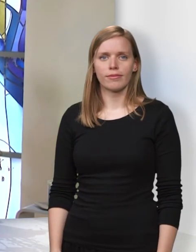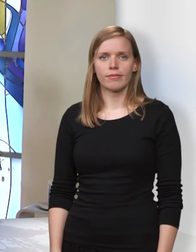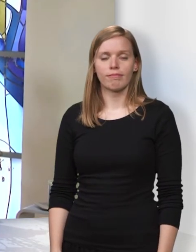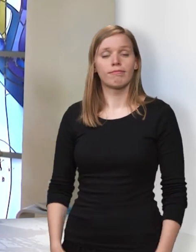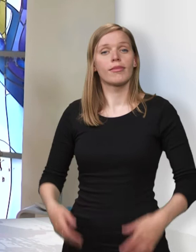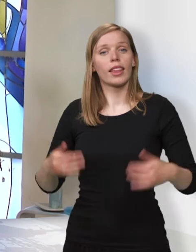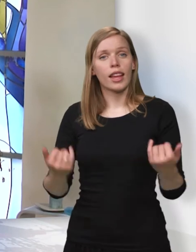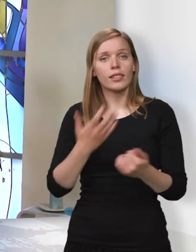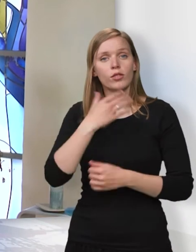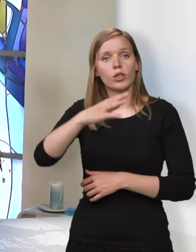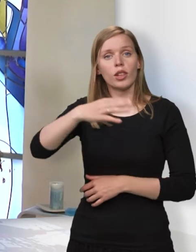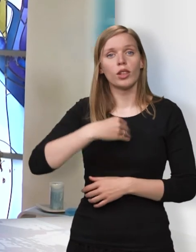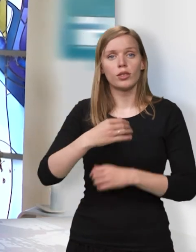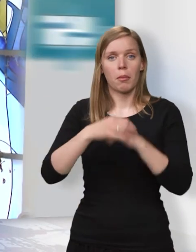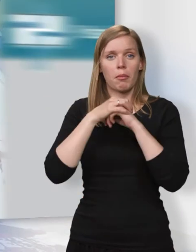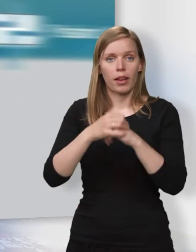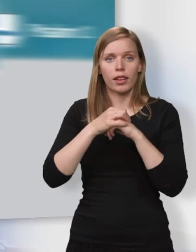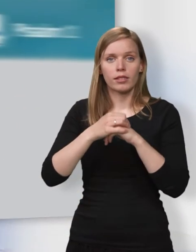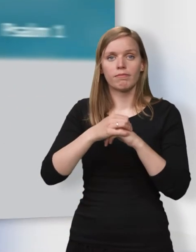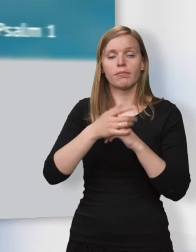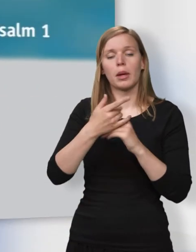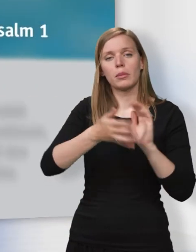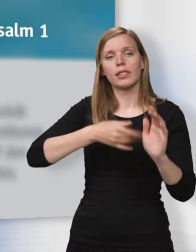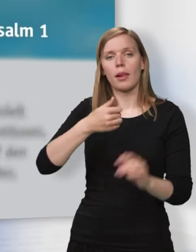Lassen Sie uns beten mit Worten aus Psalm 1.